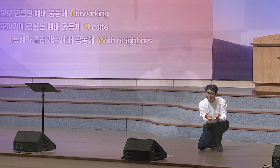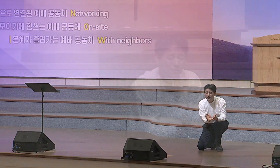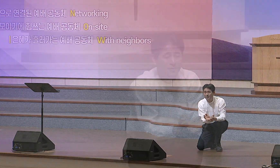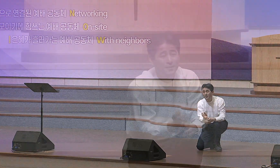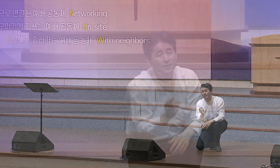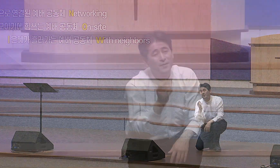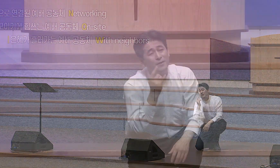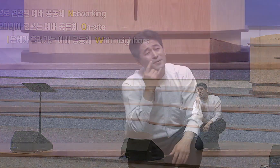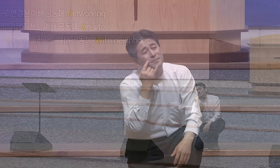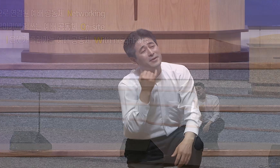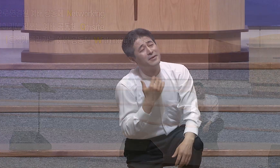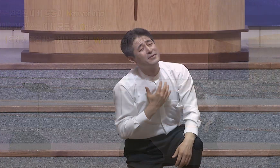어떤